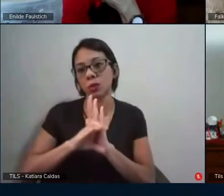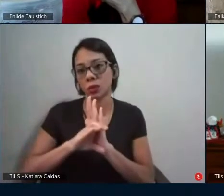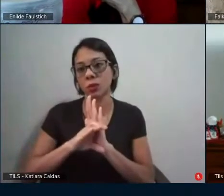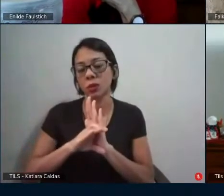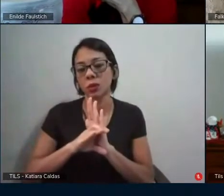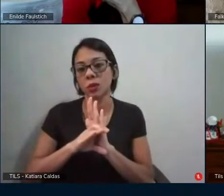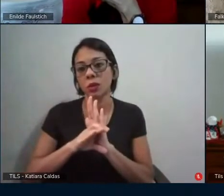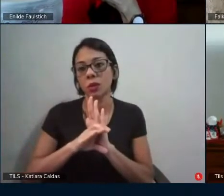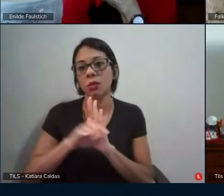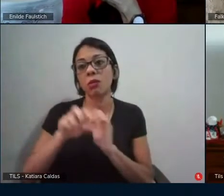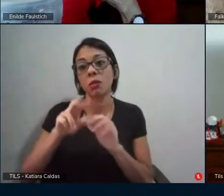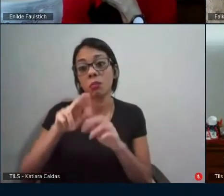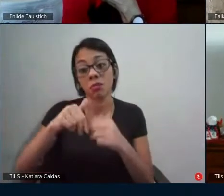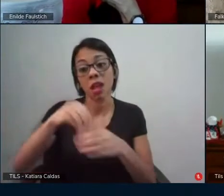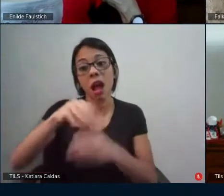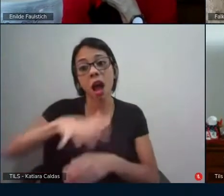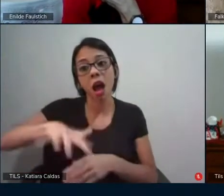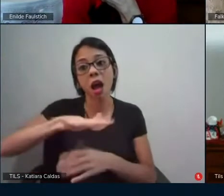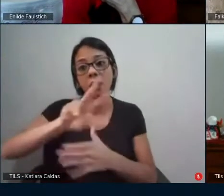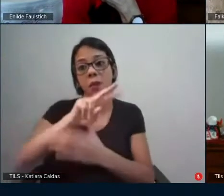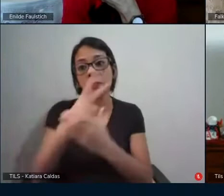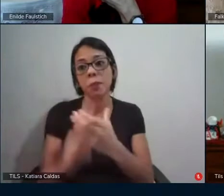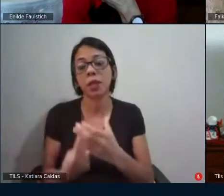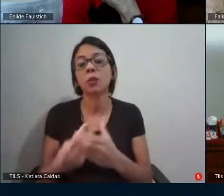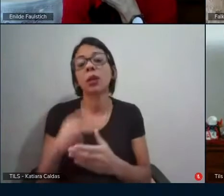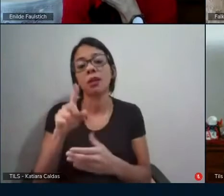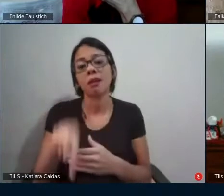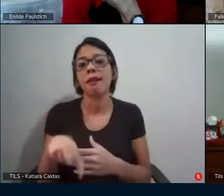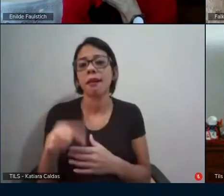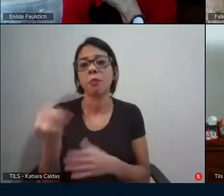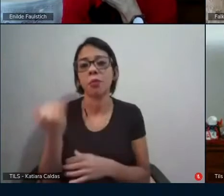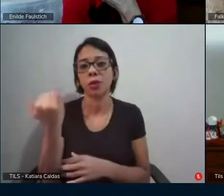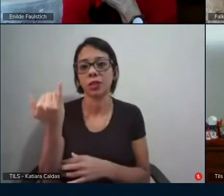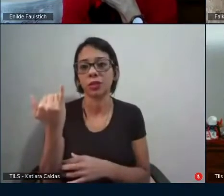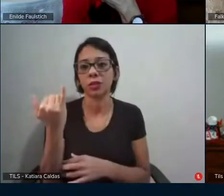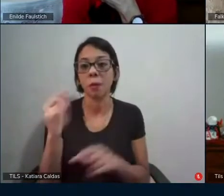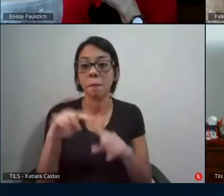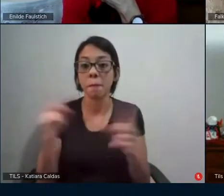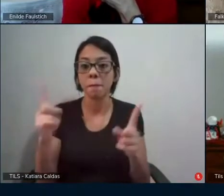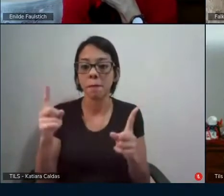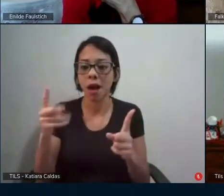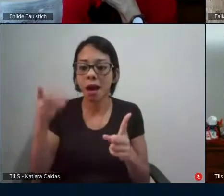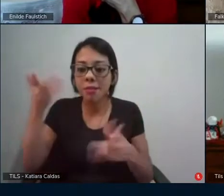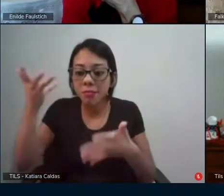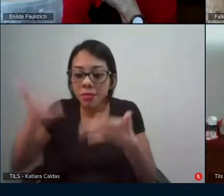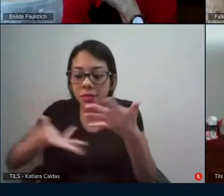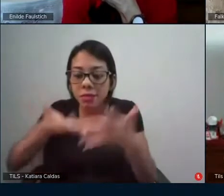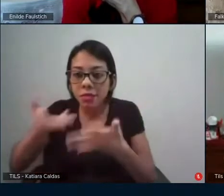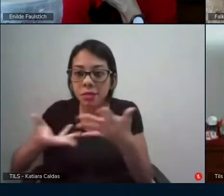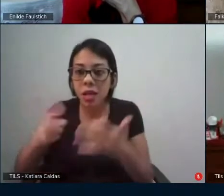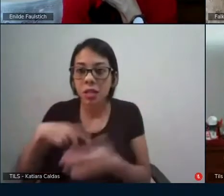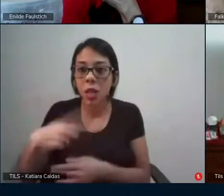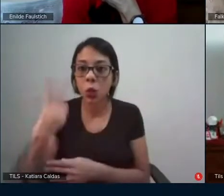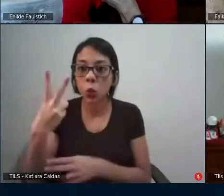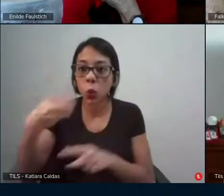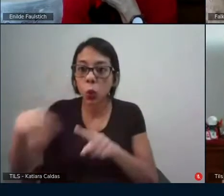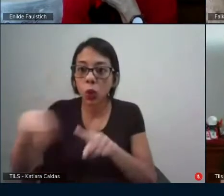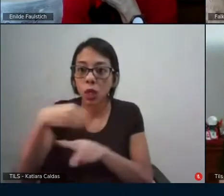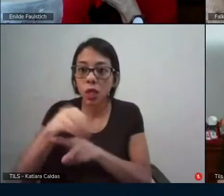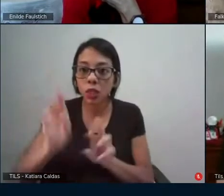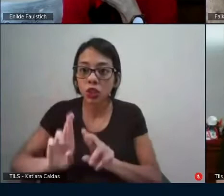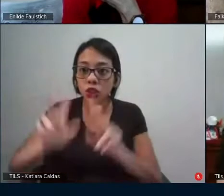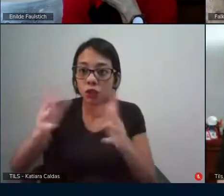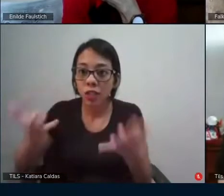a área bilíngue ela já é importante, mas língua de sinais, que tem duas modalidades